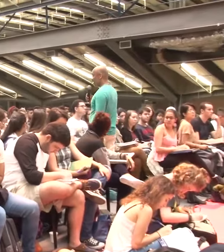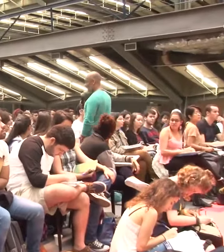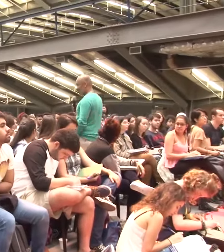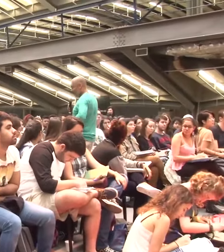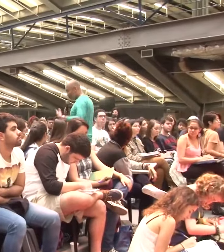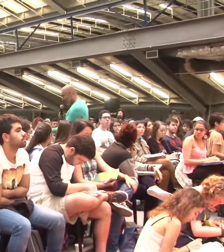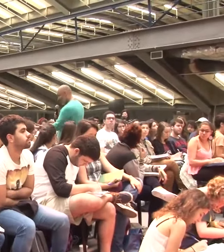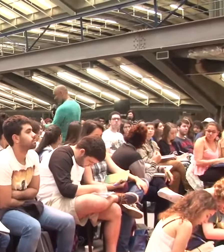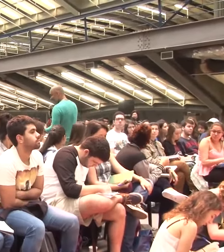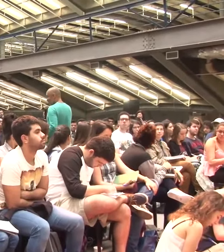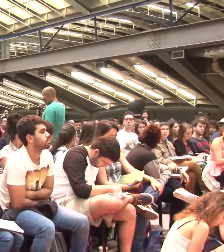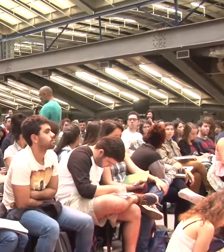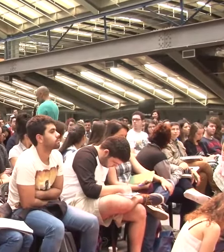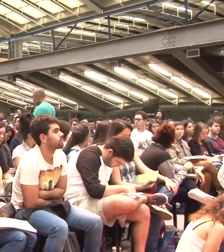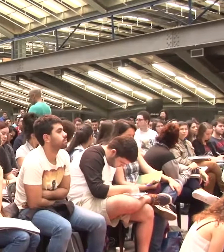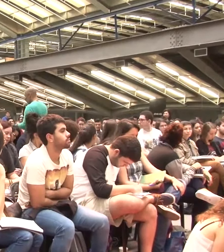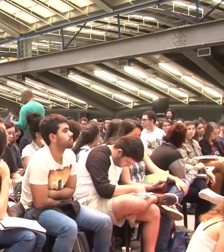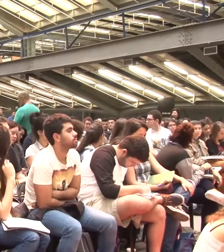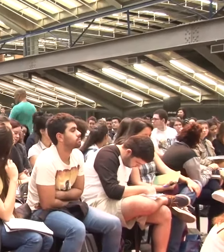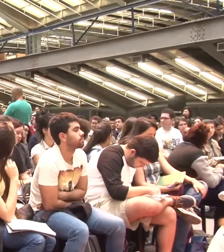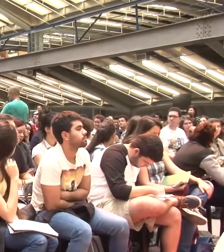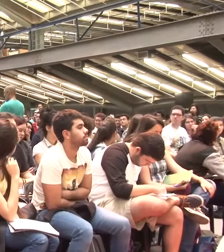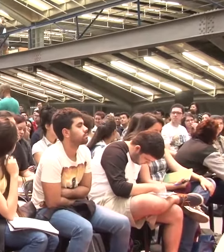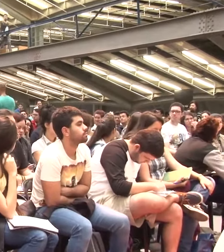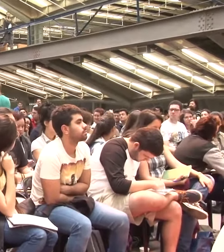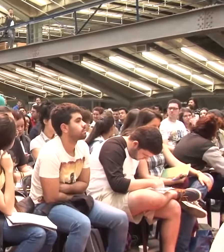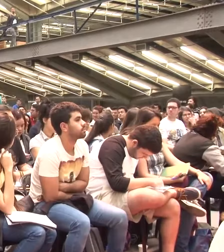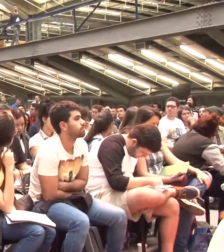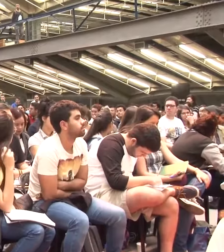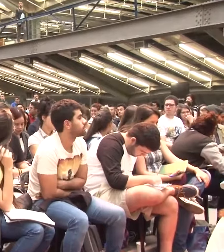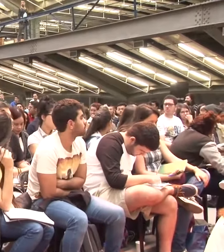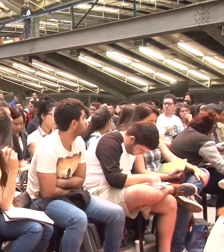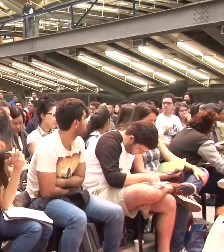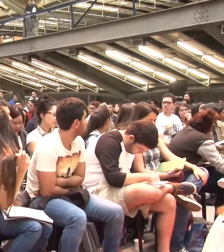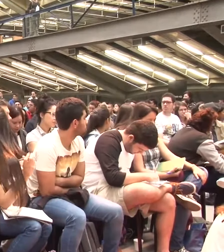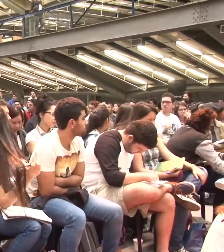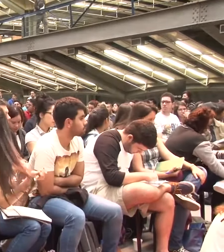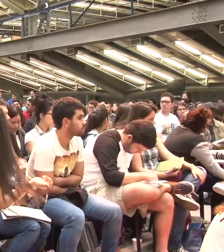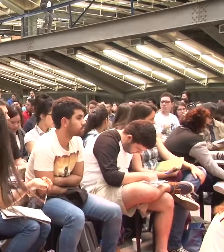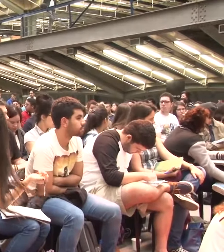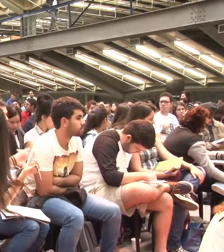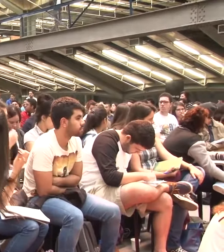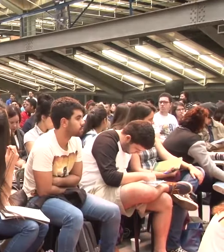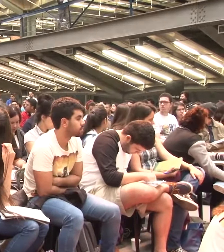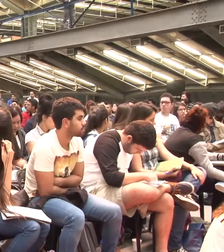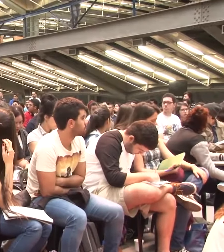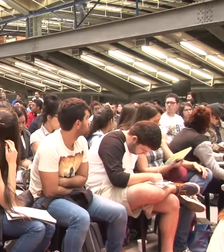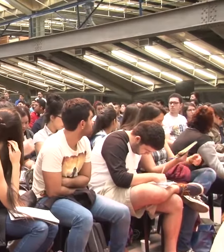Vou vir para cá com o povo. O artista gosta de ir onde o povo está. Oi? Já falaram aí?